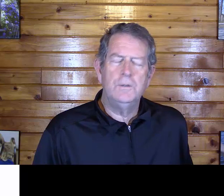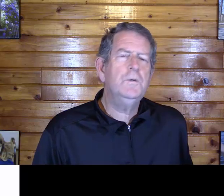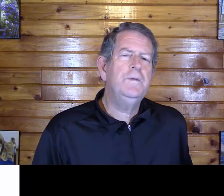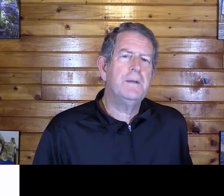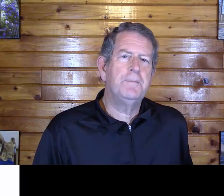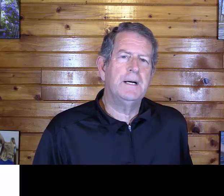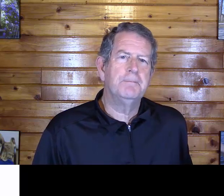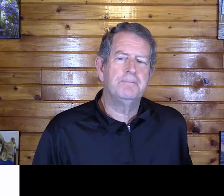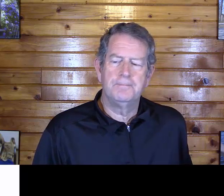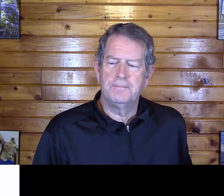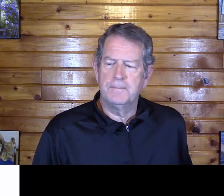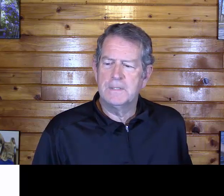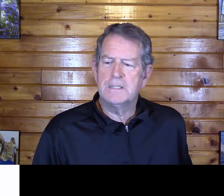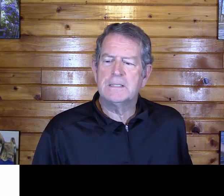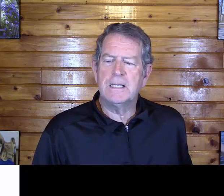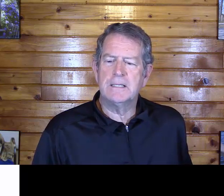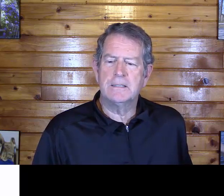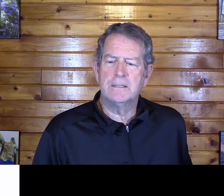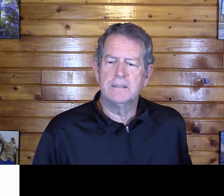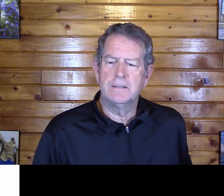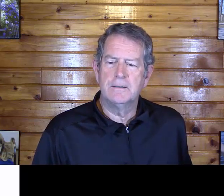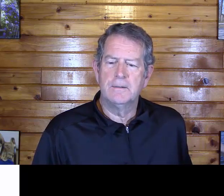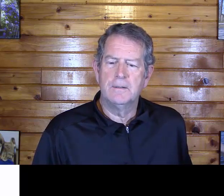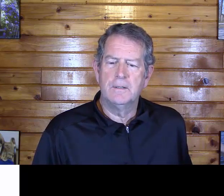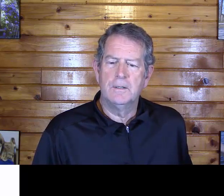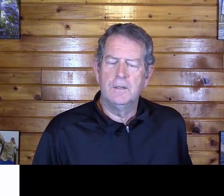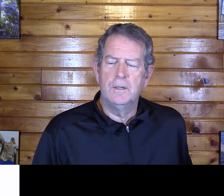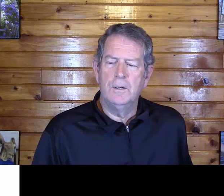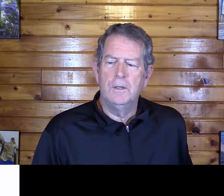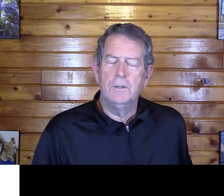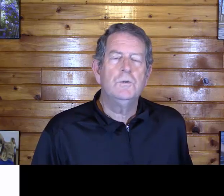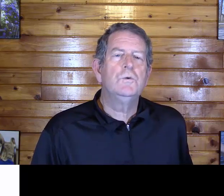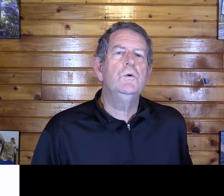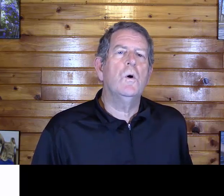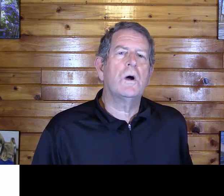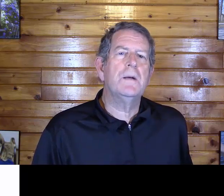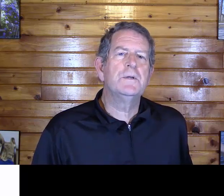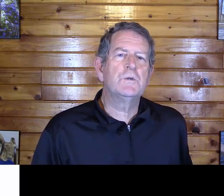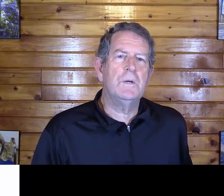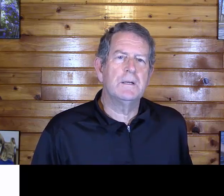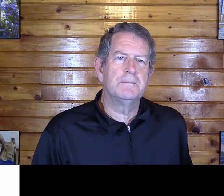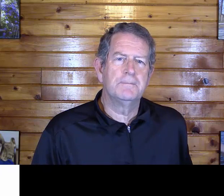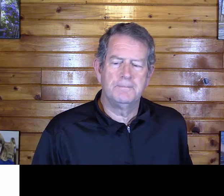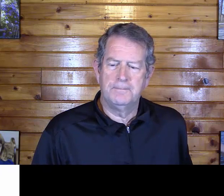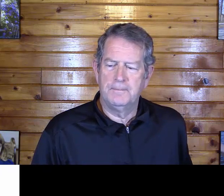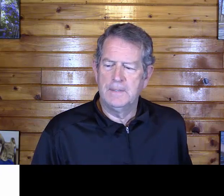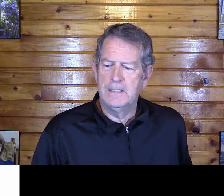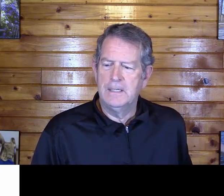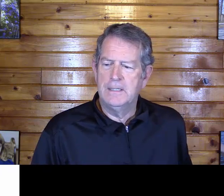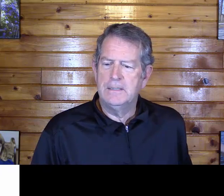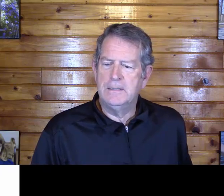Ne viens pas. 5. Tu auras besoin. 6.